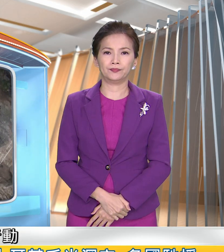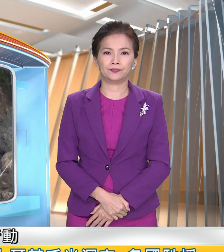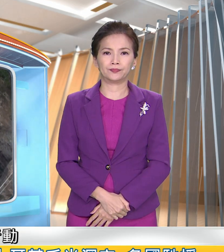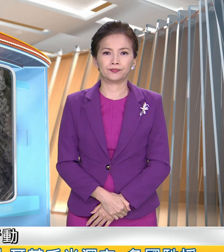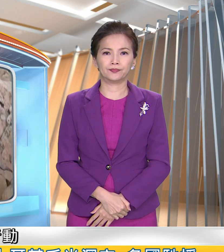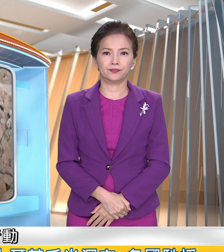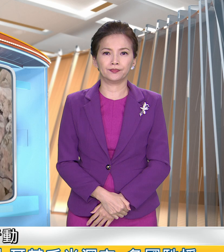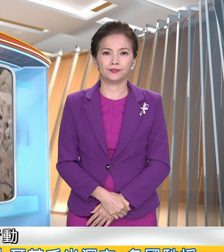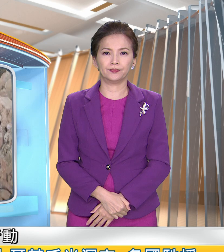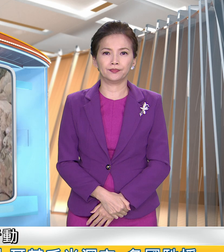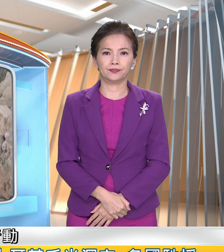动。